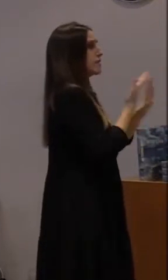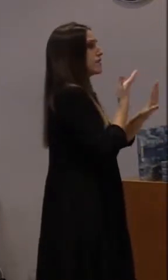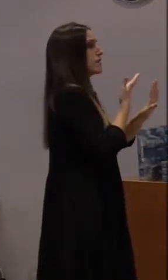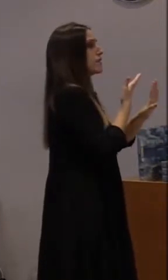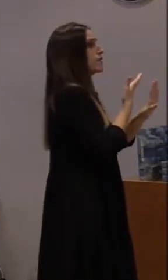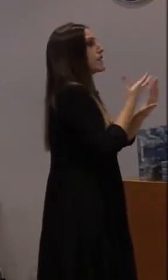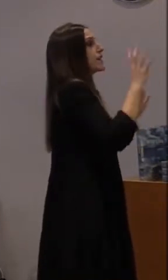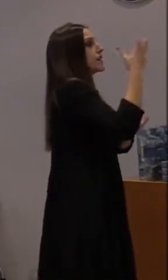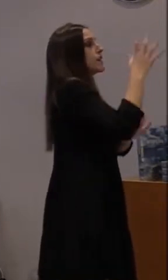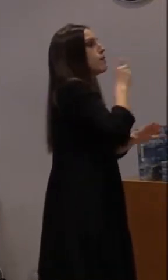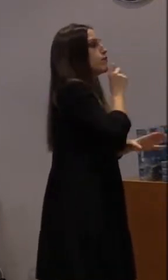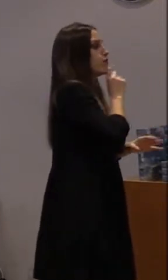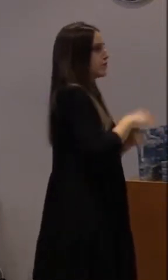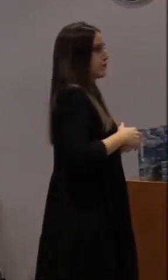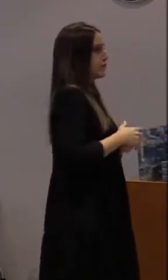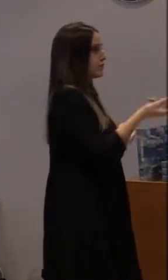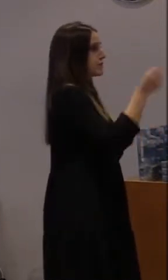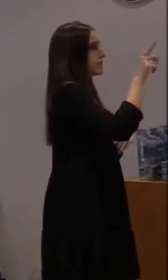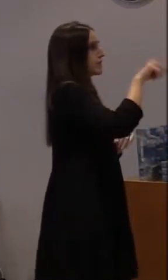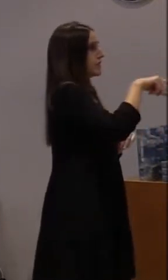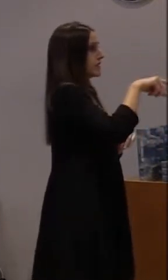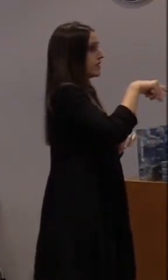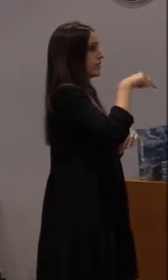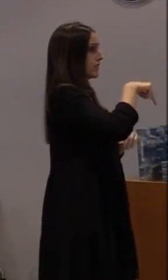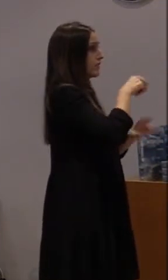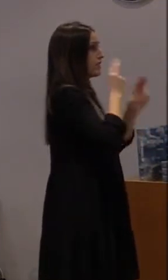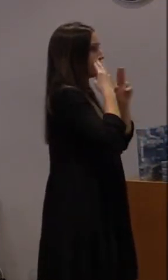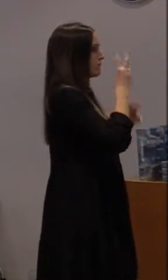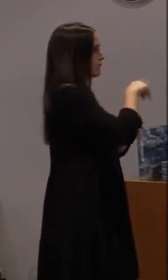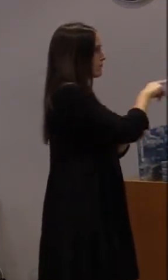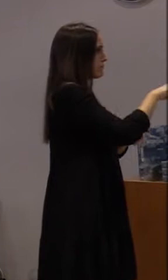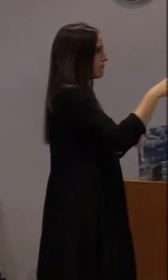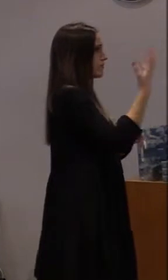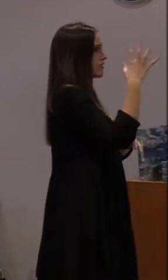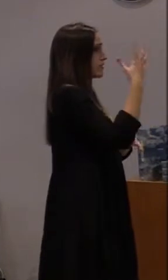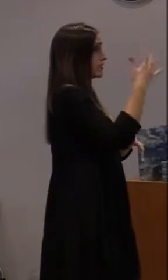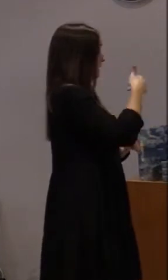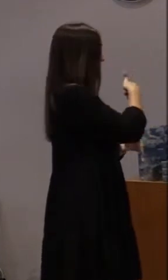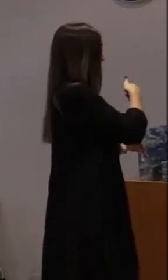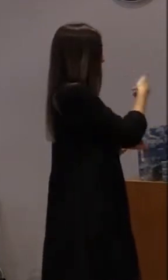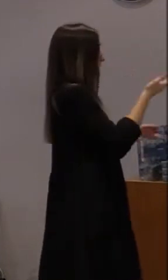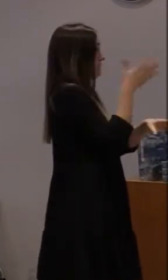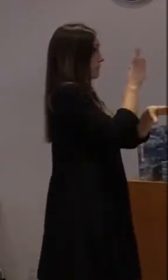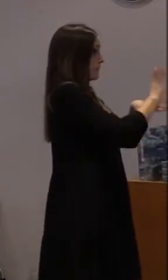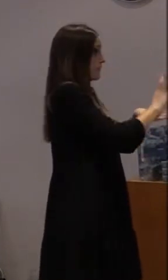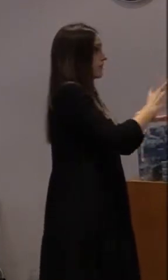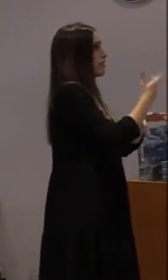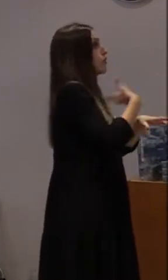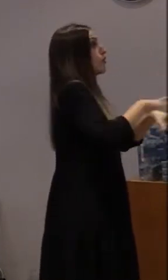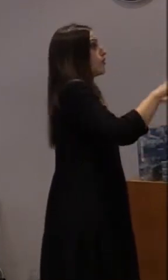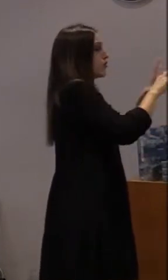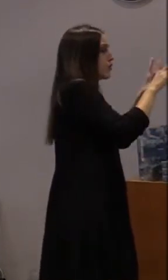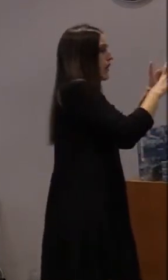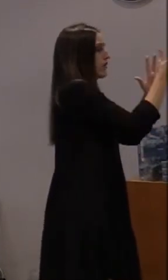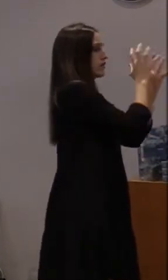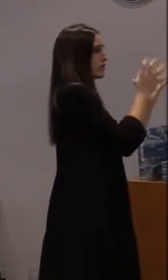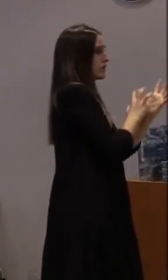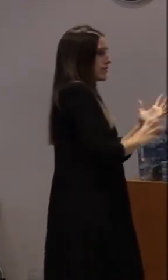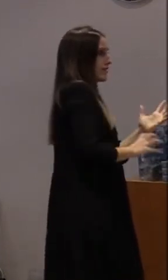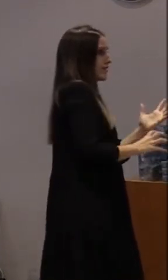También parte de esa pinacoteca meteorológica se refleja en este libro a través de textos, de cuadros, de